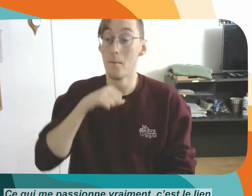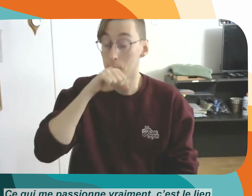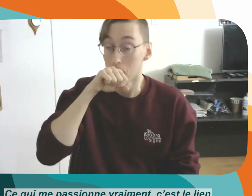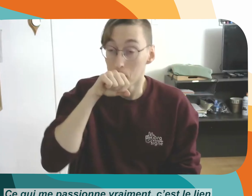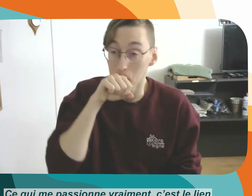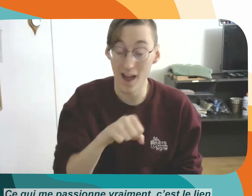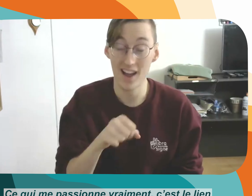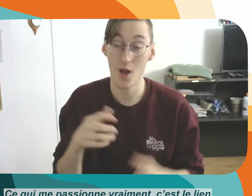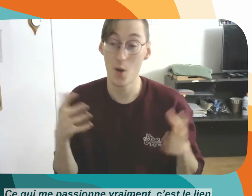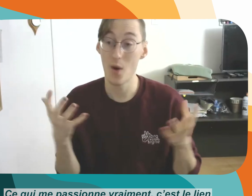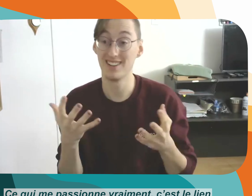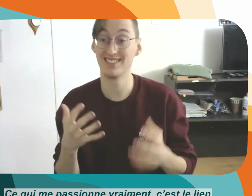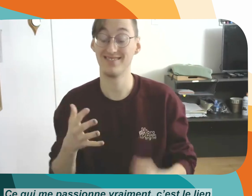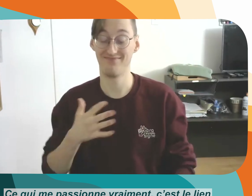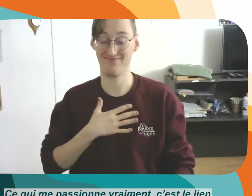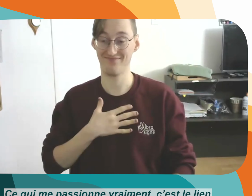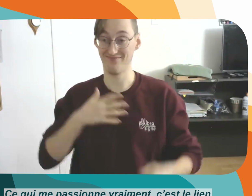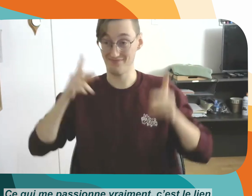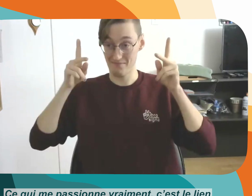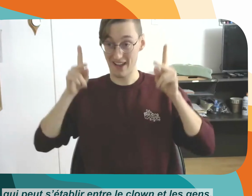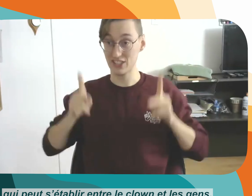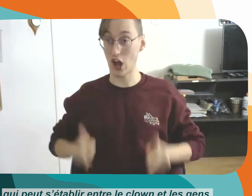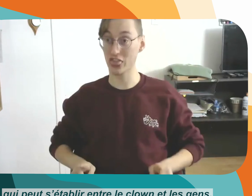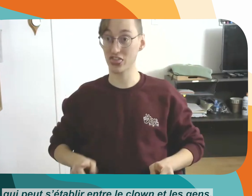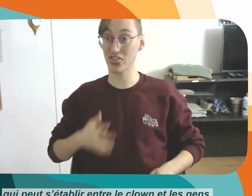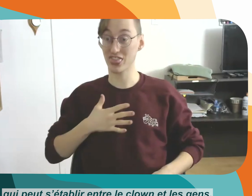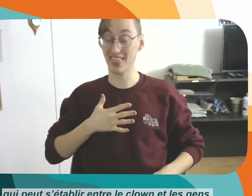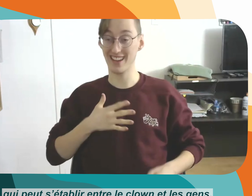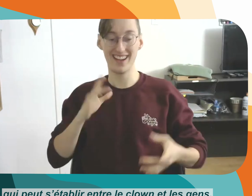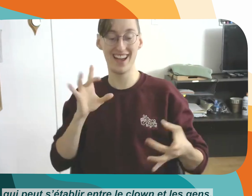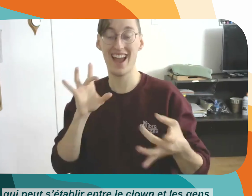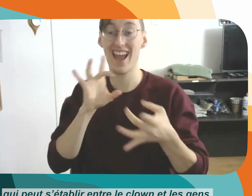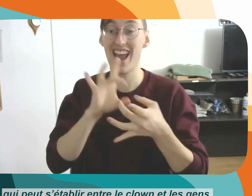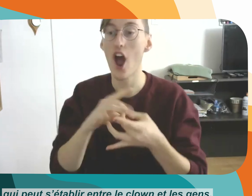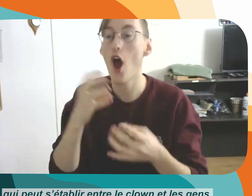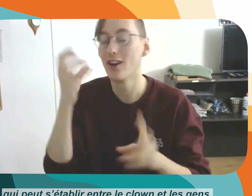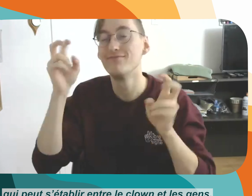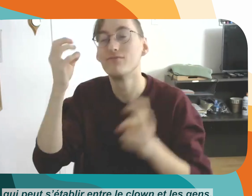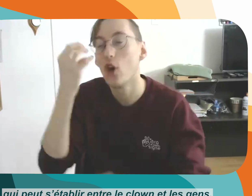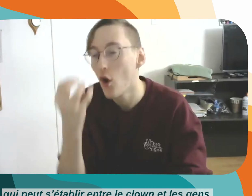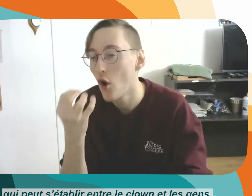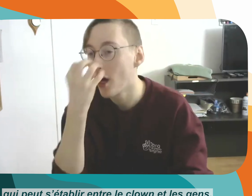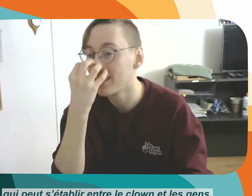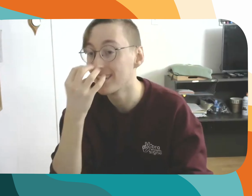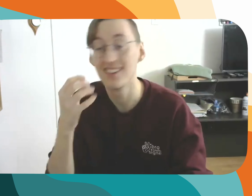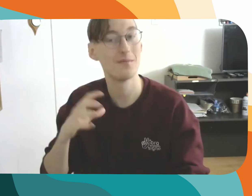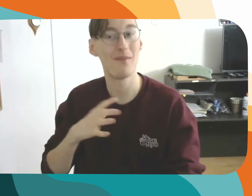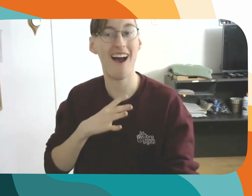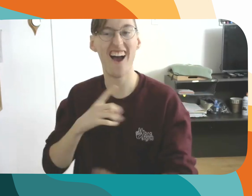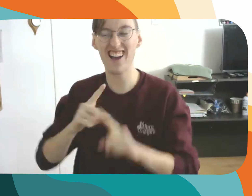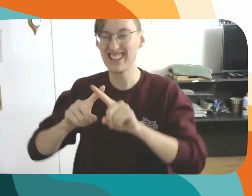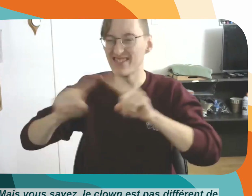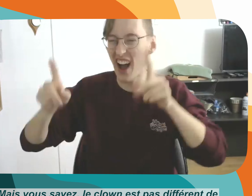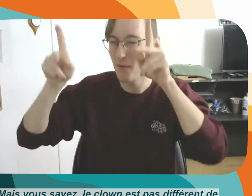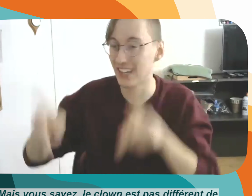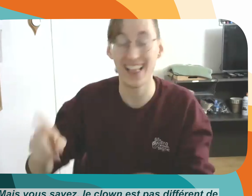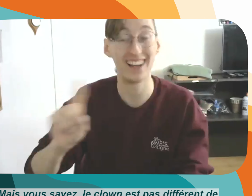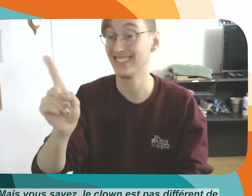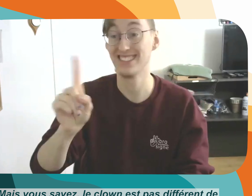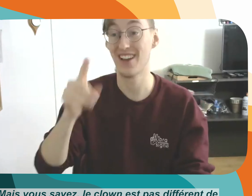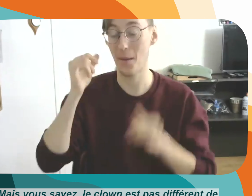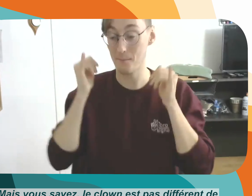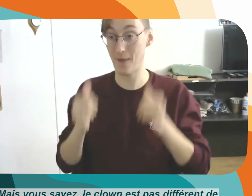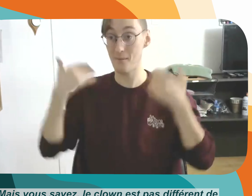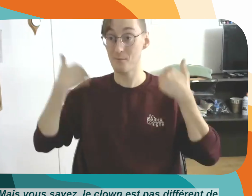Ce qui me passionne vraiment, c'est le lien qui peut s'établir entre le clown et les gens. Mais vous